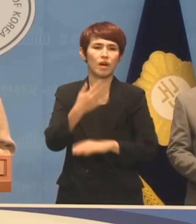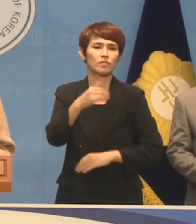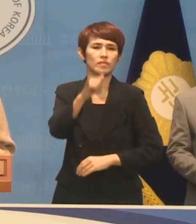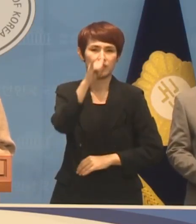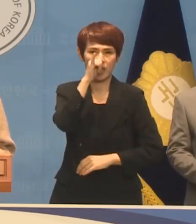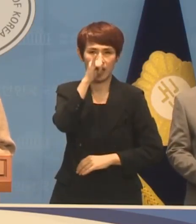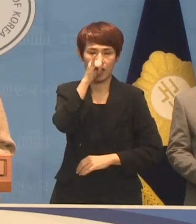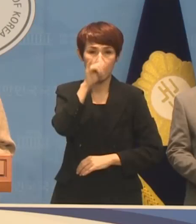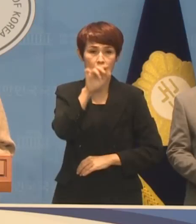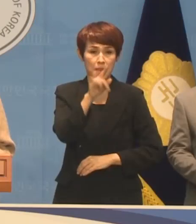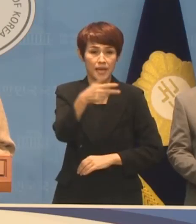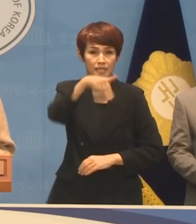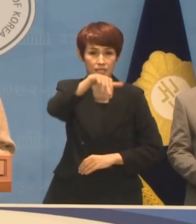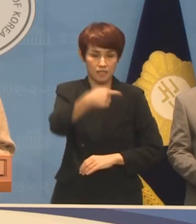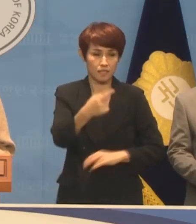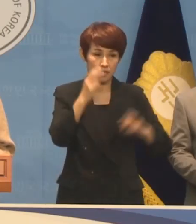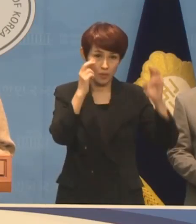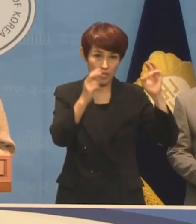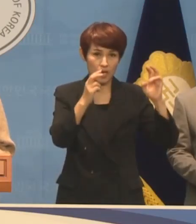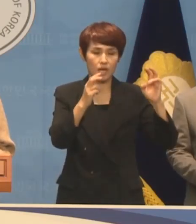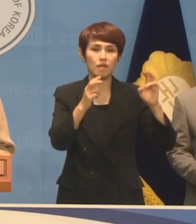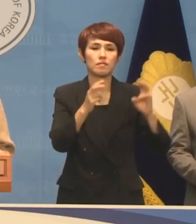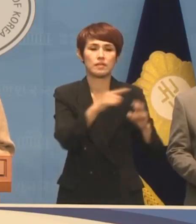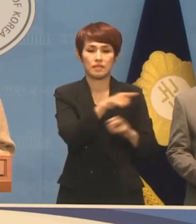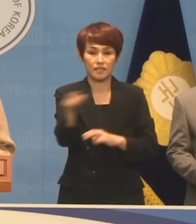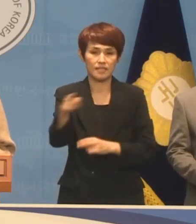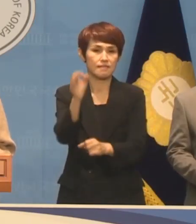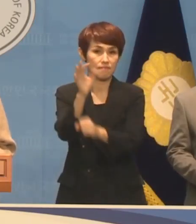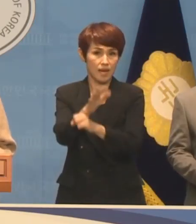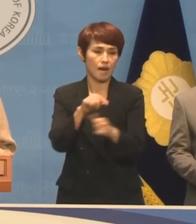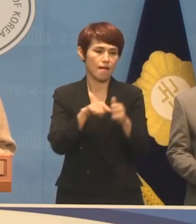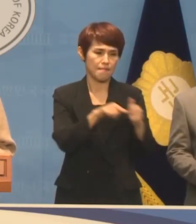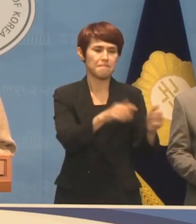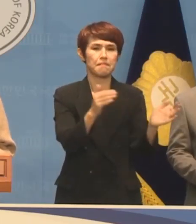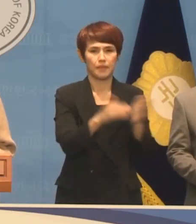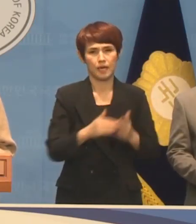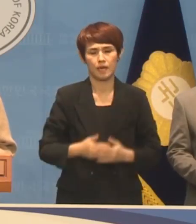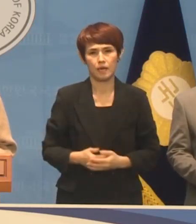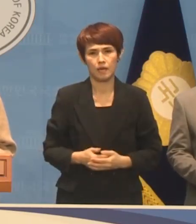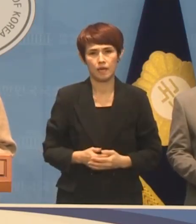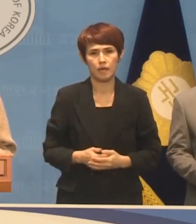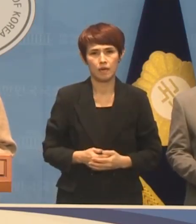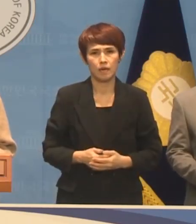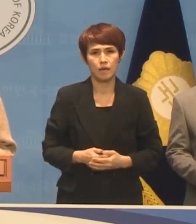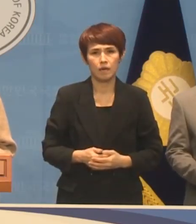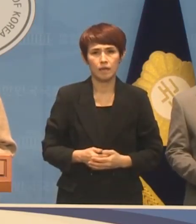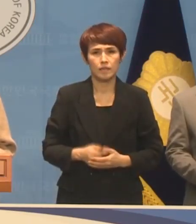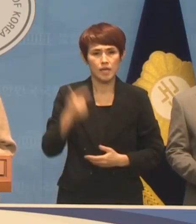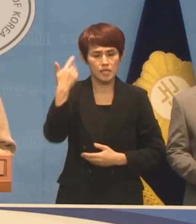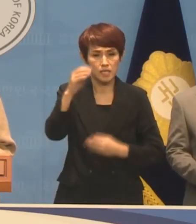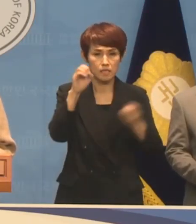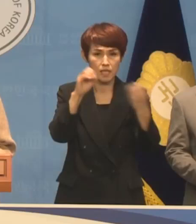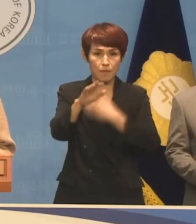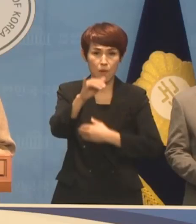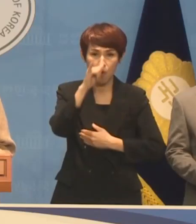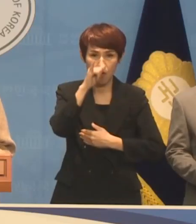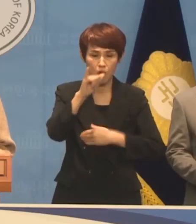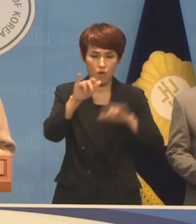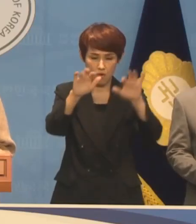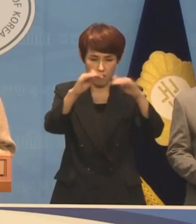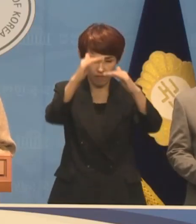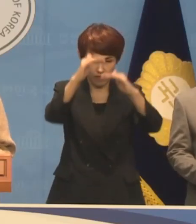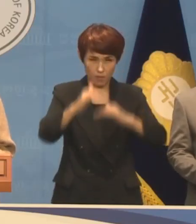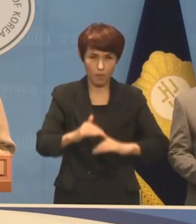사실상 메리츠화재의 MG손해보험 인수를 압박하였습니다. 그러나 예보는 질의응답이 포함된 무려